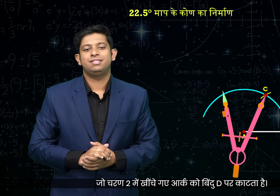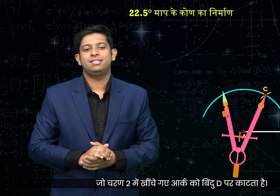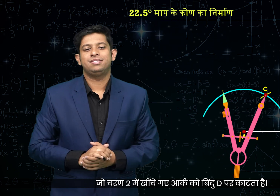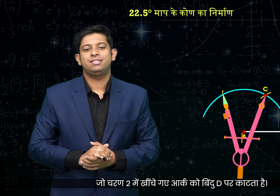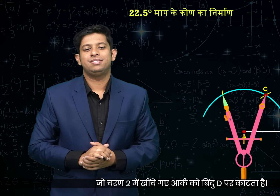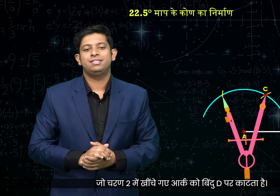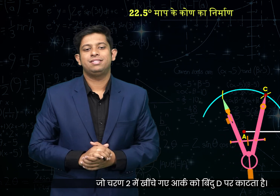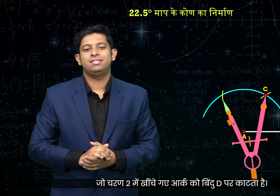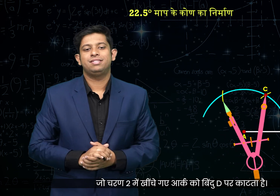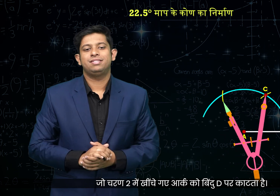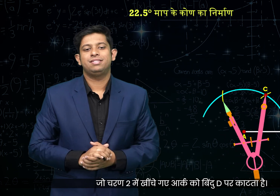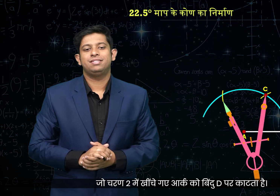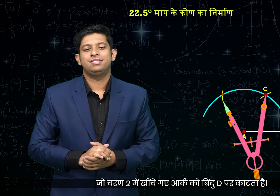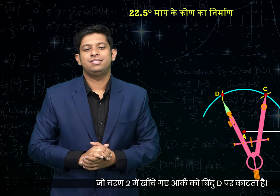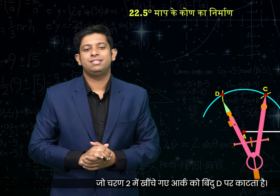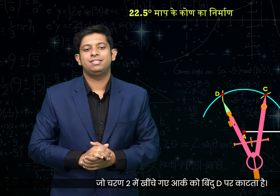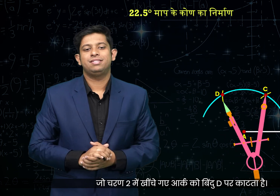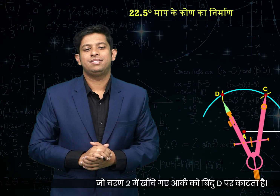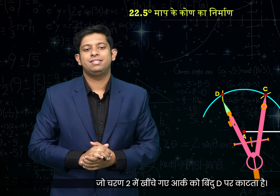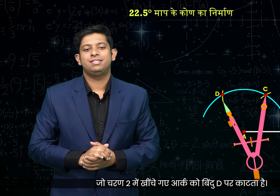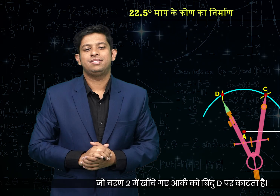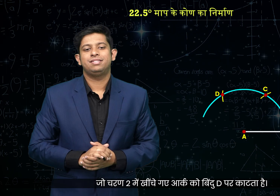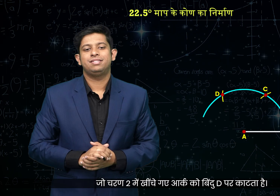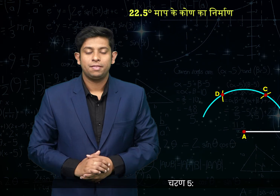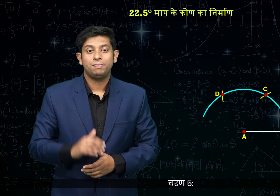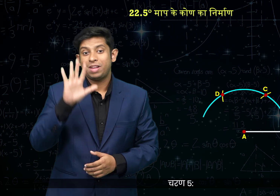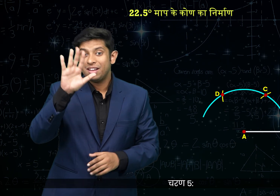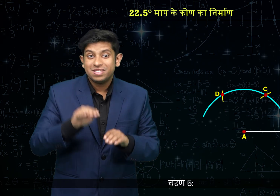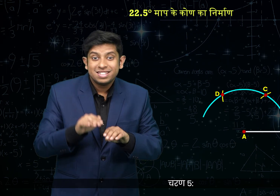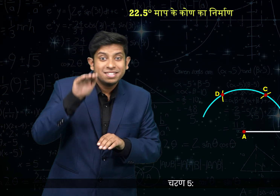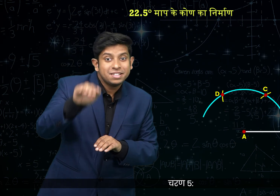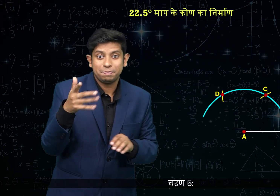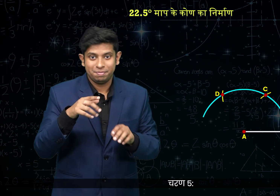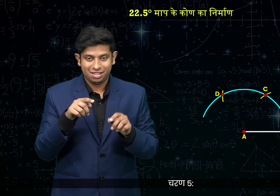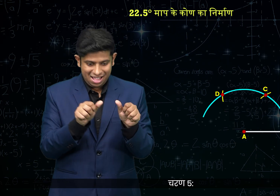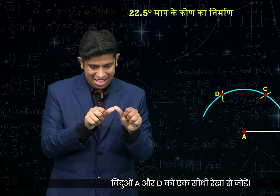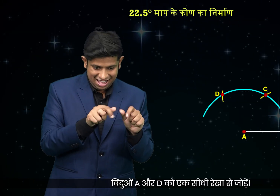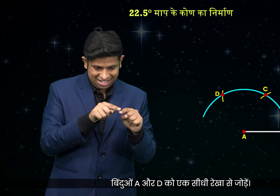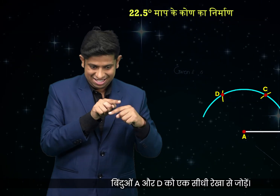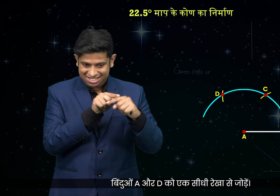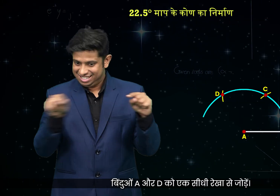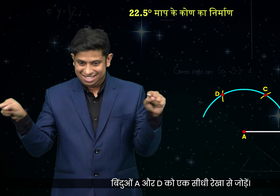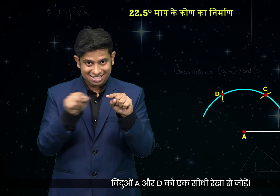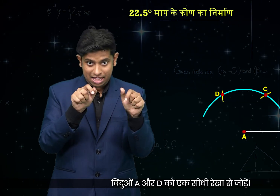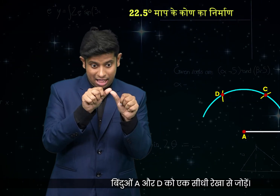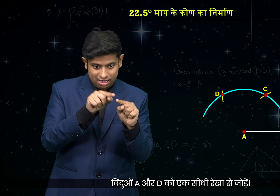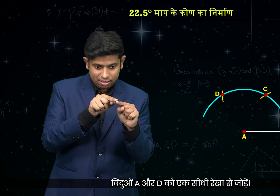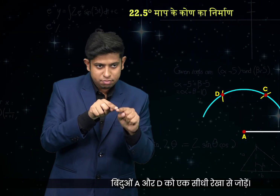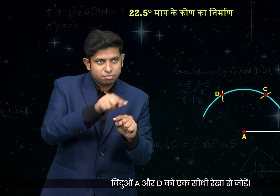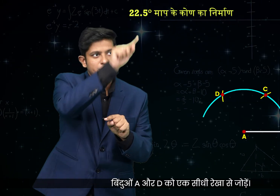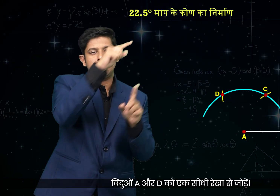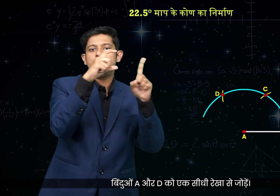गए आर्क को बिंदु D पर काटता है। चरण 5, बिंदुओं